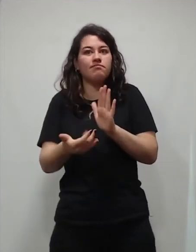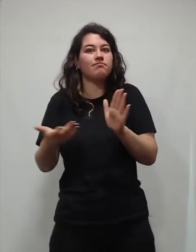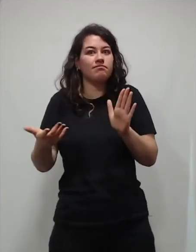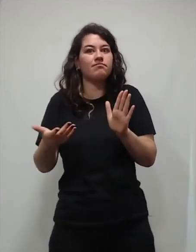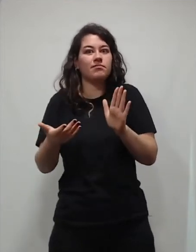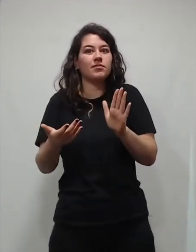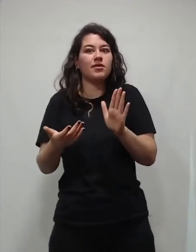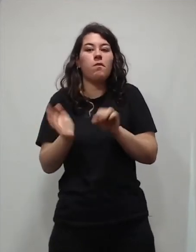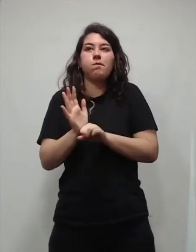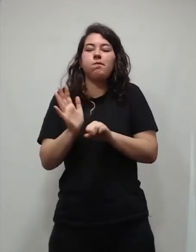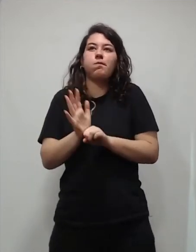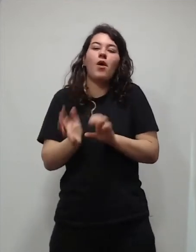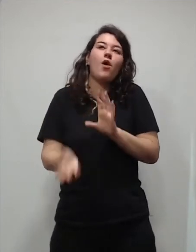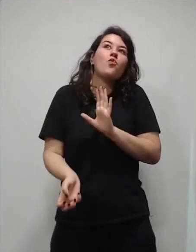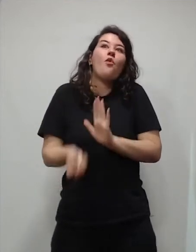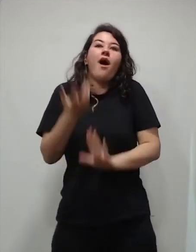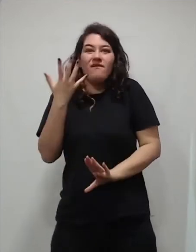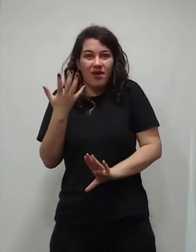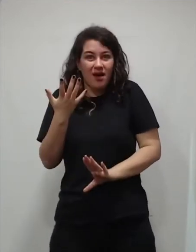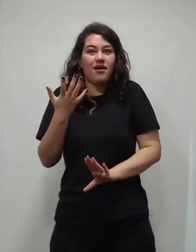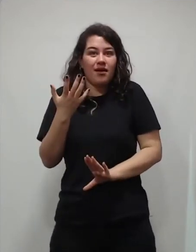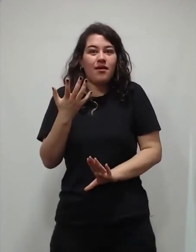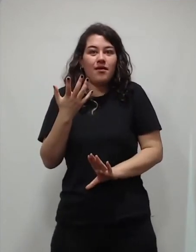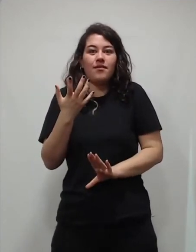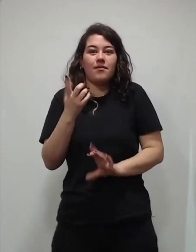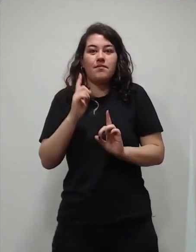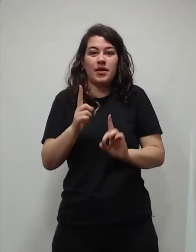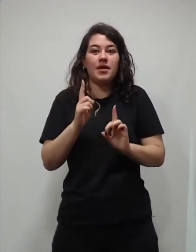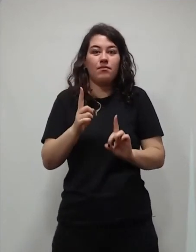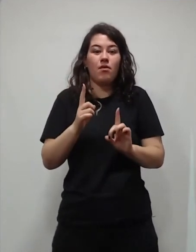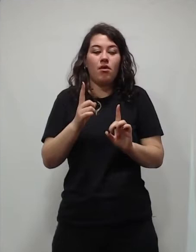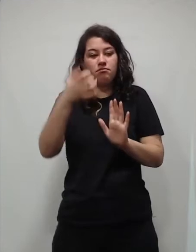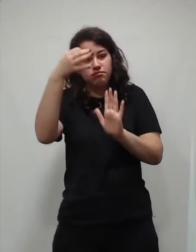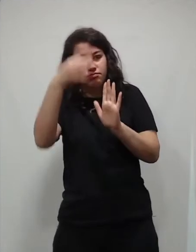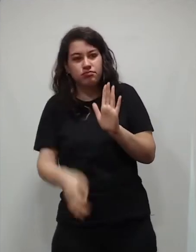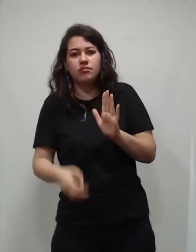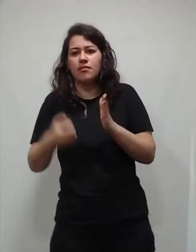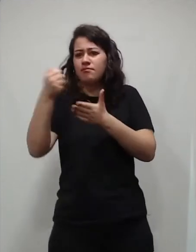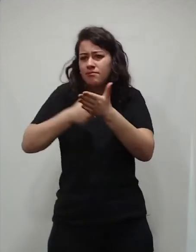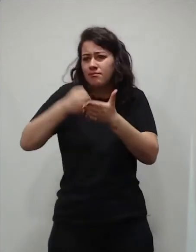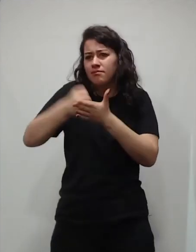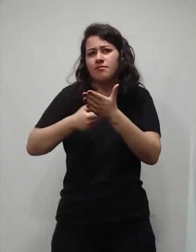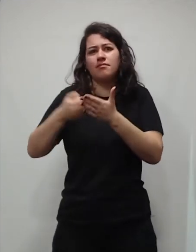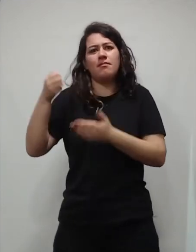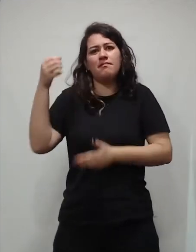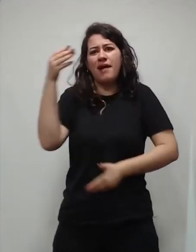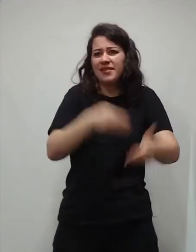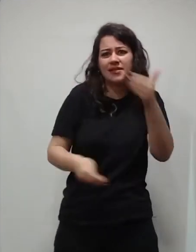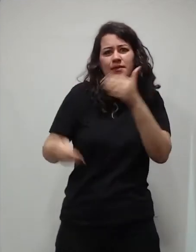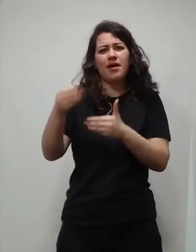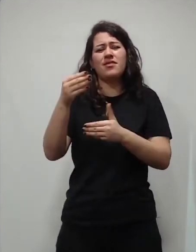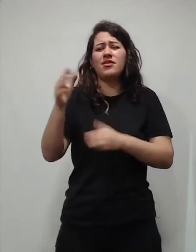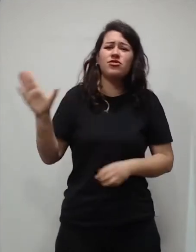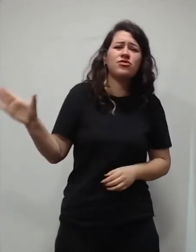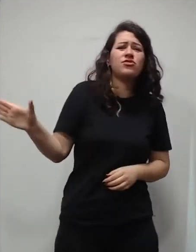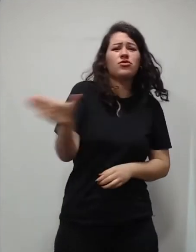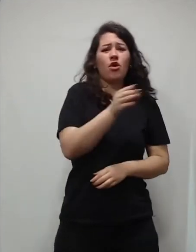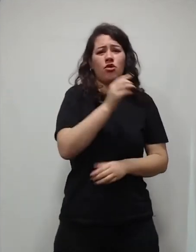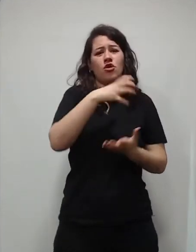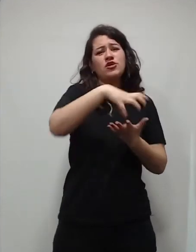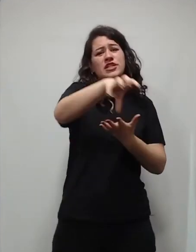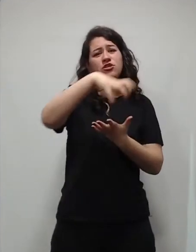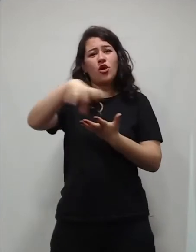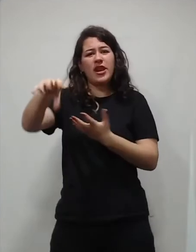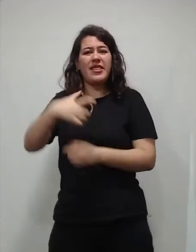porque es una ley que fue también promovida por la discusión activa, participativa de todos los sectores